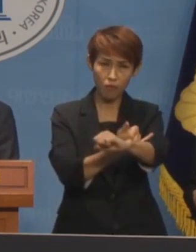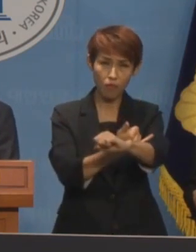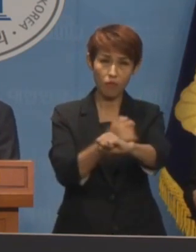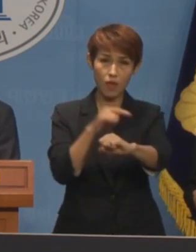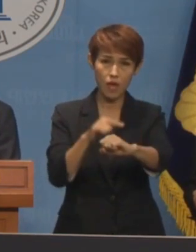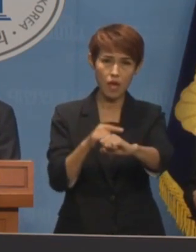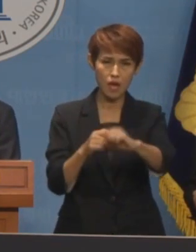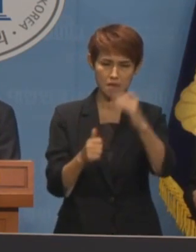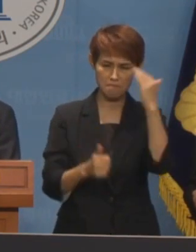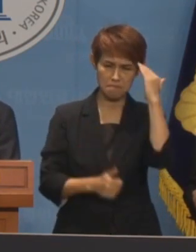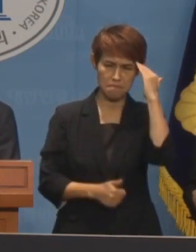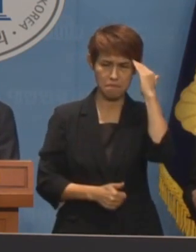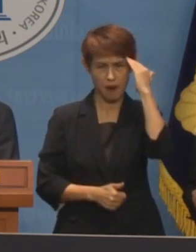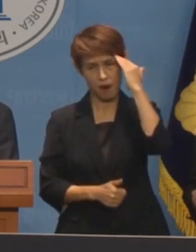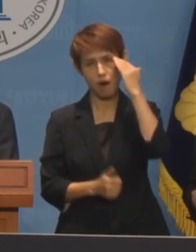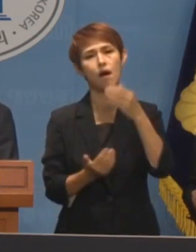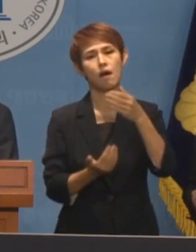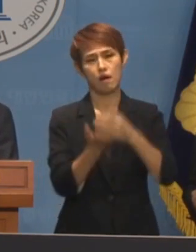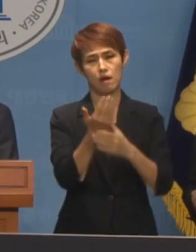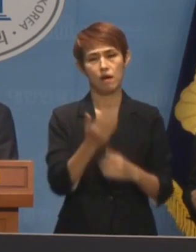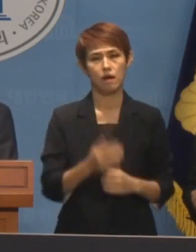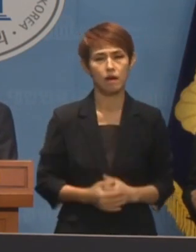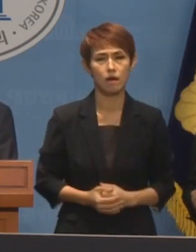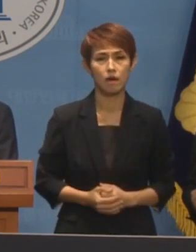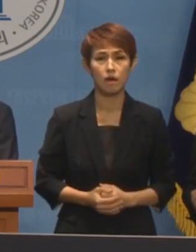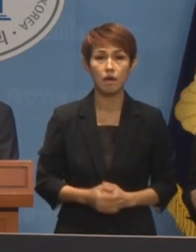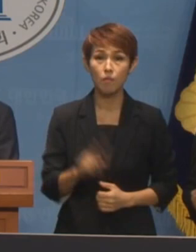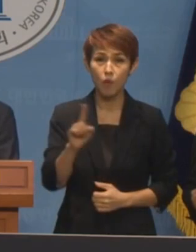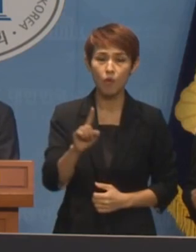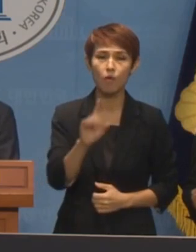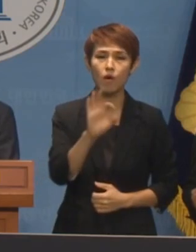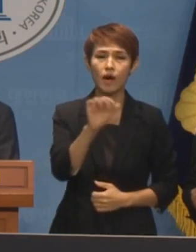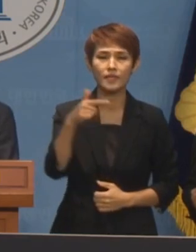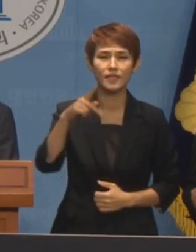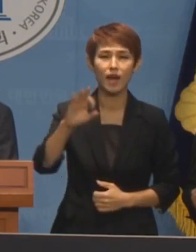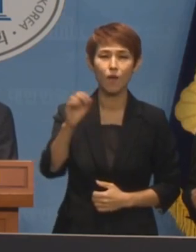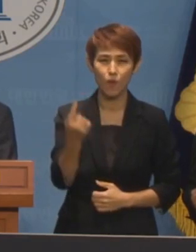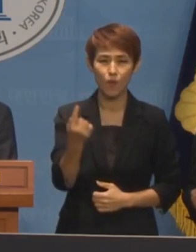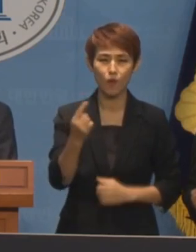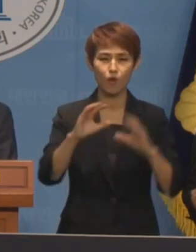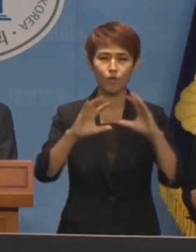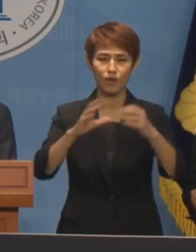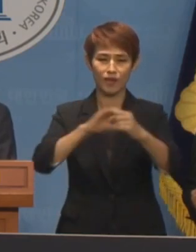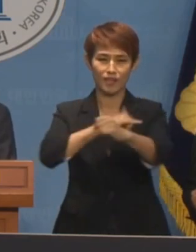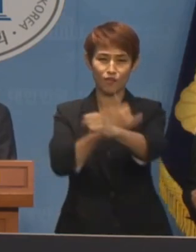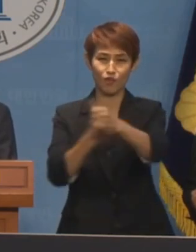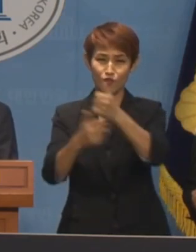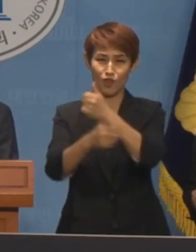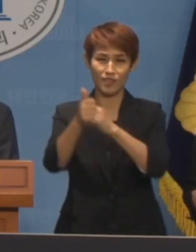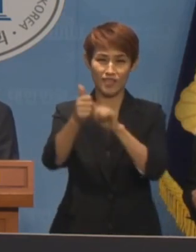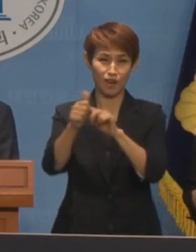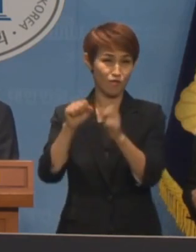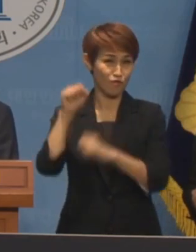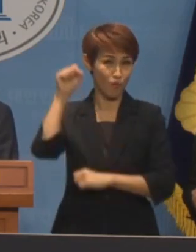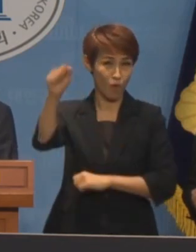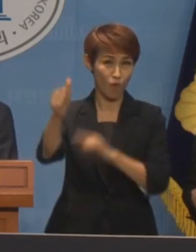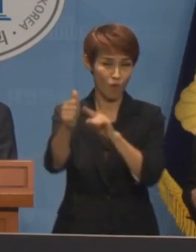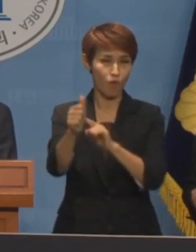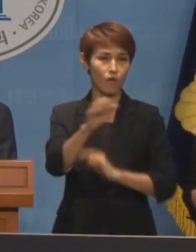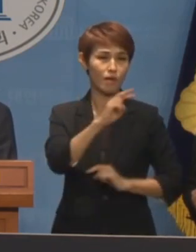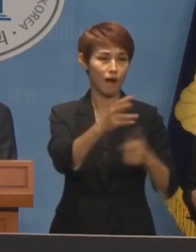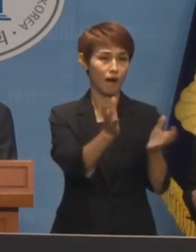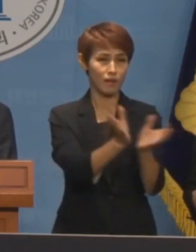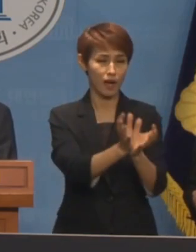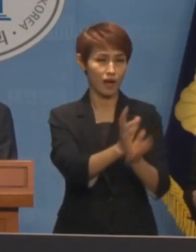심대한 침해가 발생했습니다. 바로 안창호 당시 위원장 후보에게 야당 국회의원들이 온갖